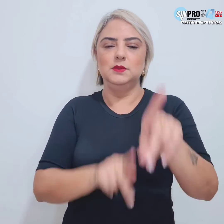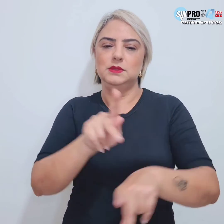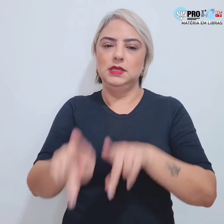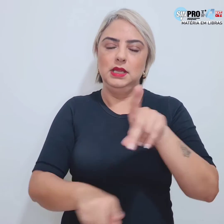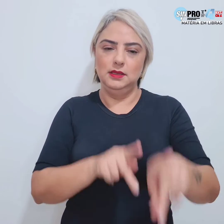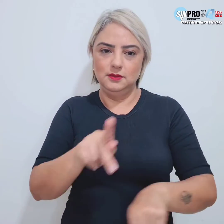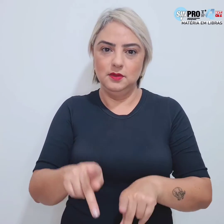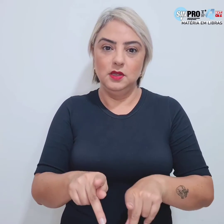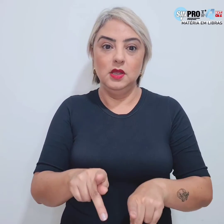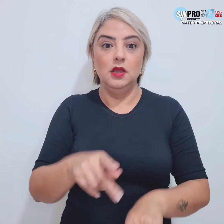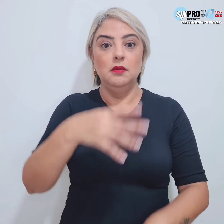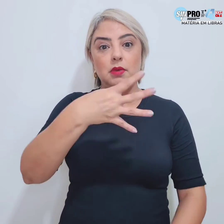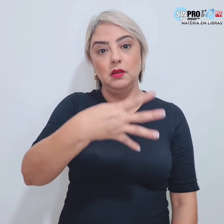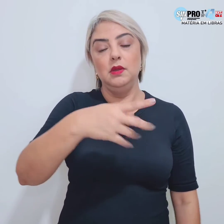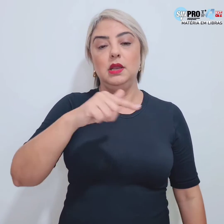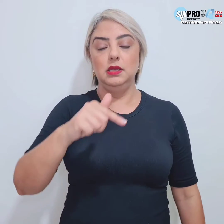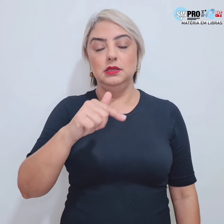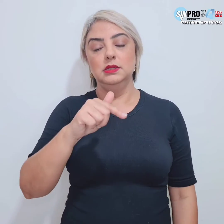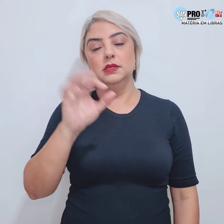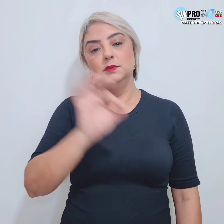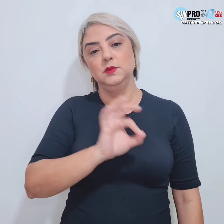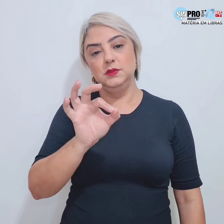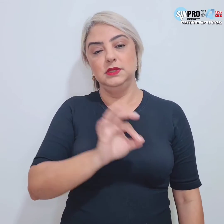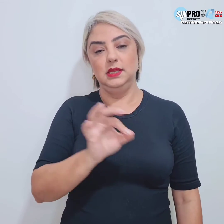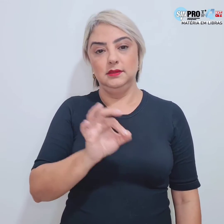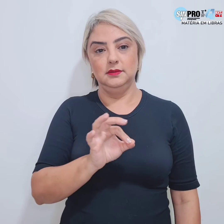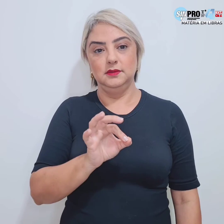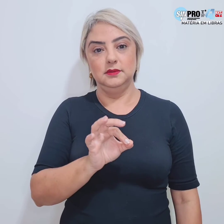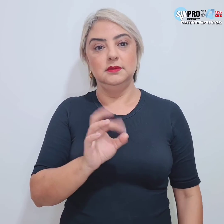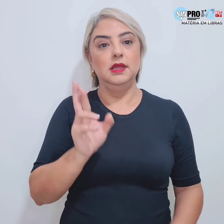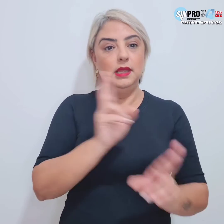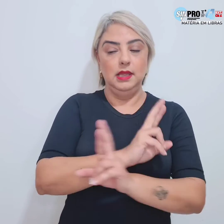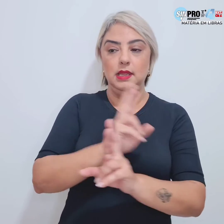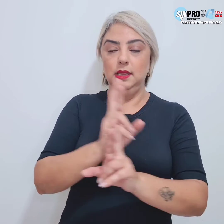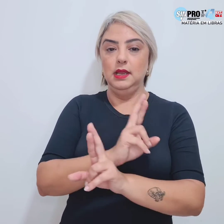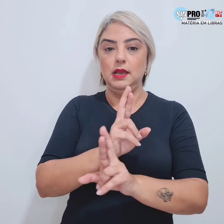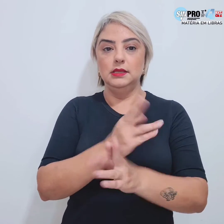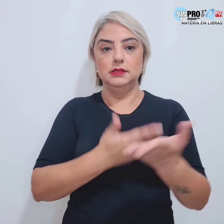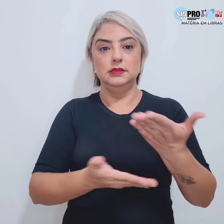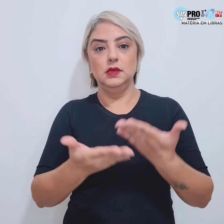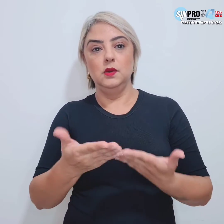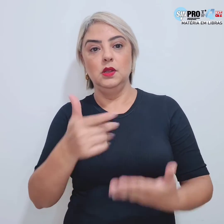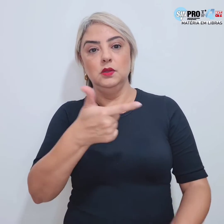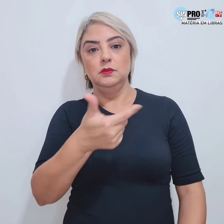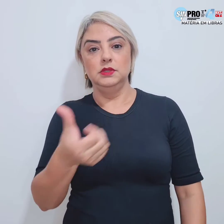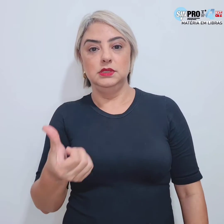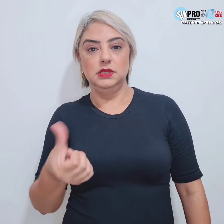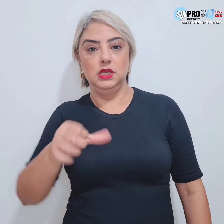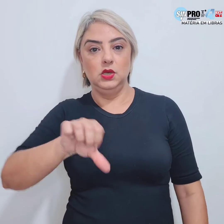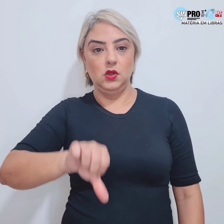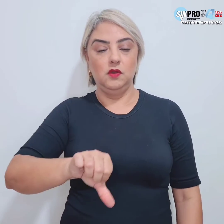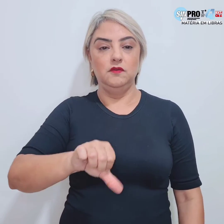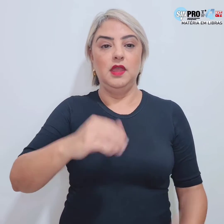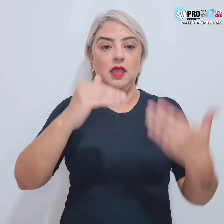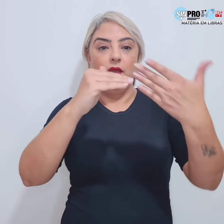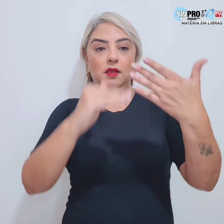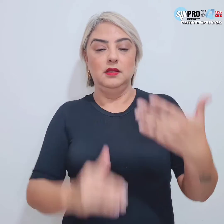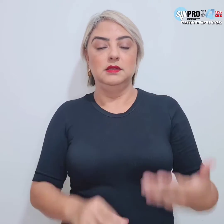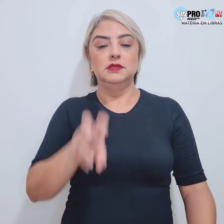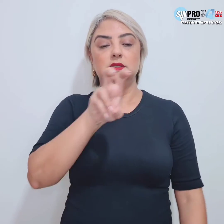para 47%. Em relação a 2019, a queda foi de 51